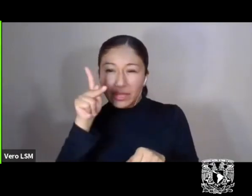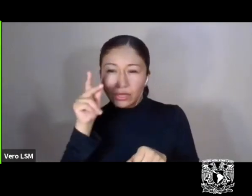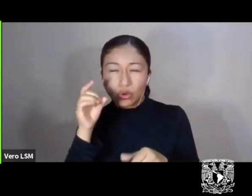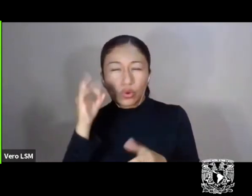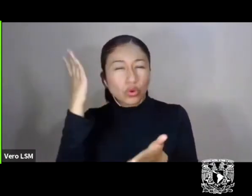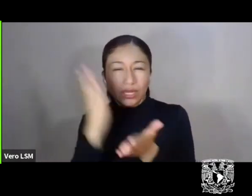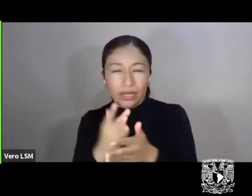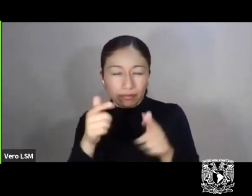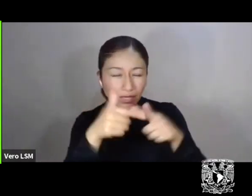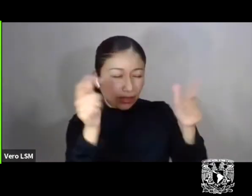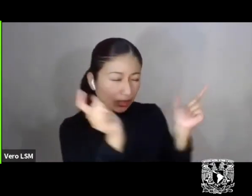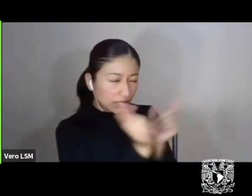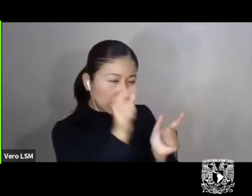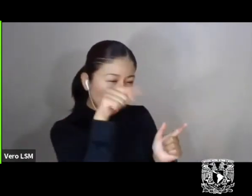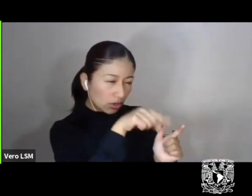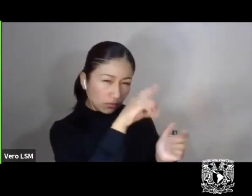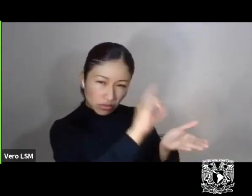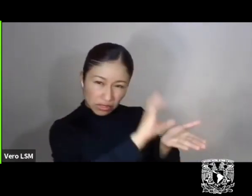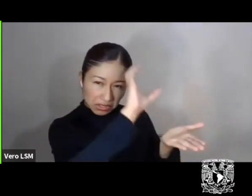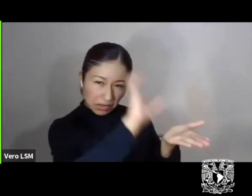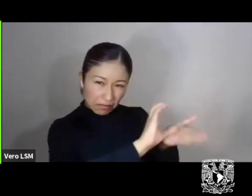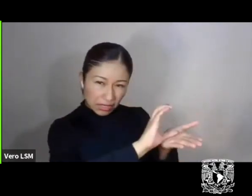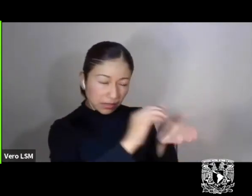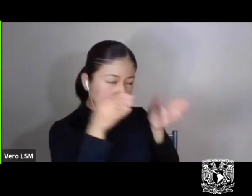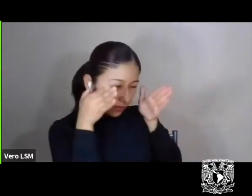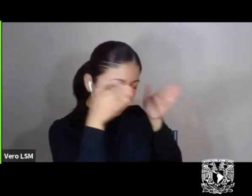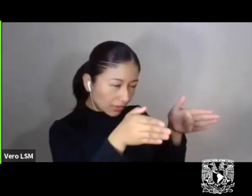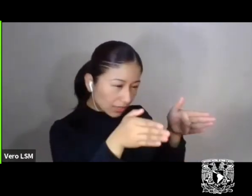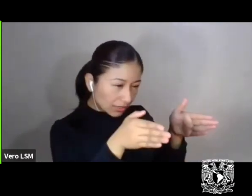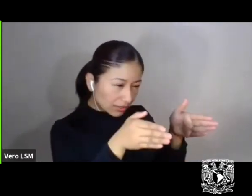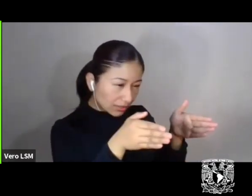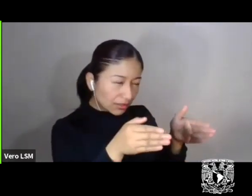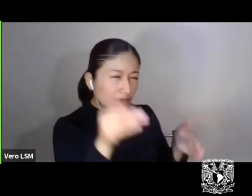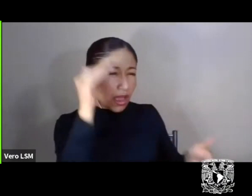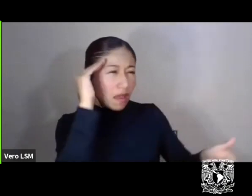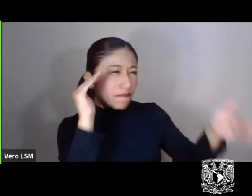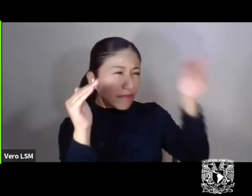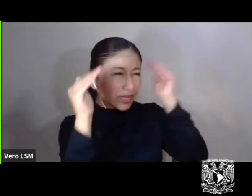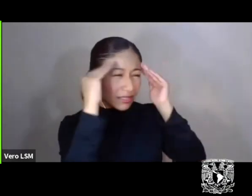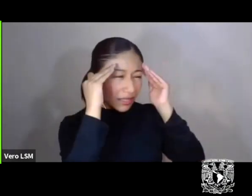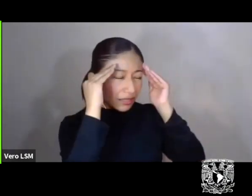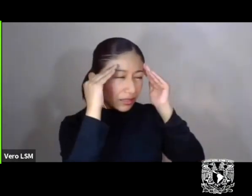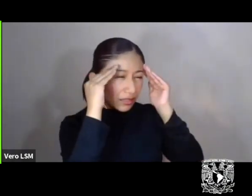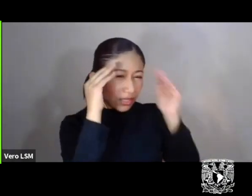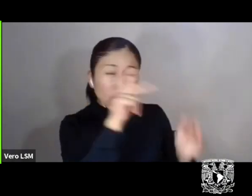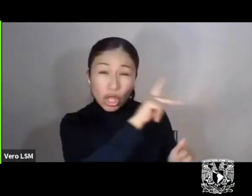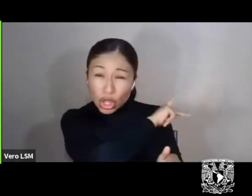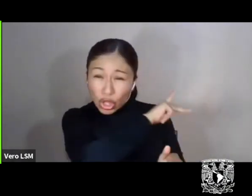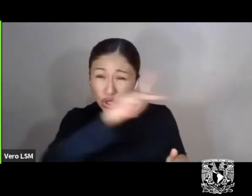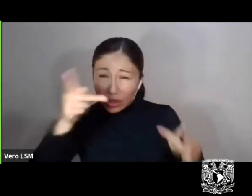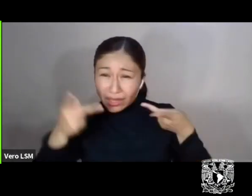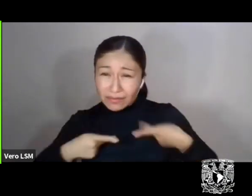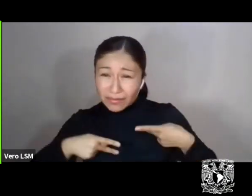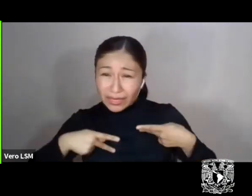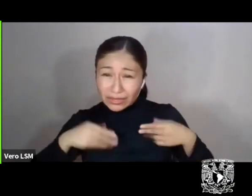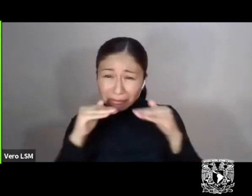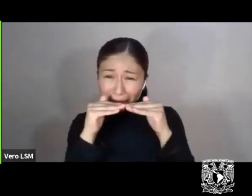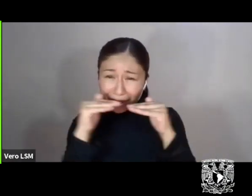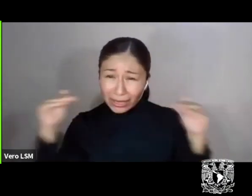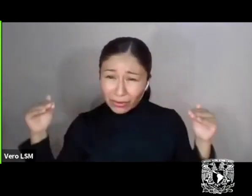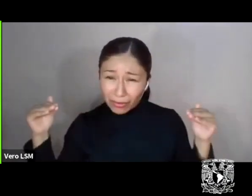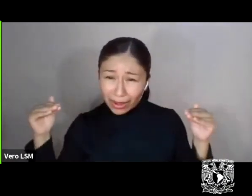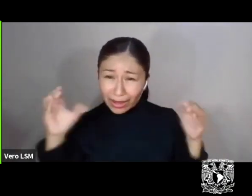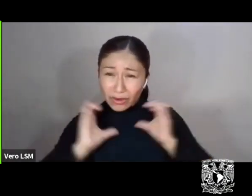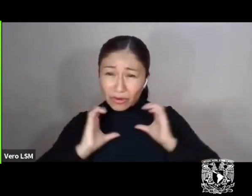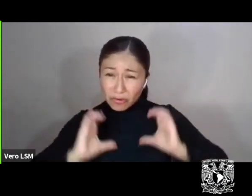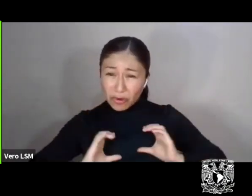¿no? Todos tenemos diferencias. Y por eso enriquecemos a la sociedad de la que formamos parte, ¿no? Sin